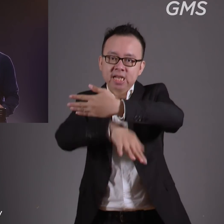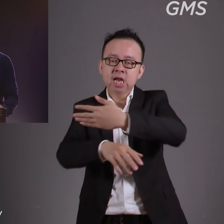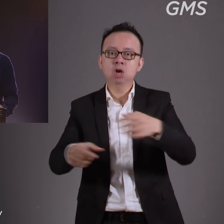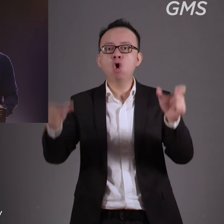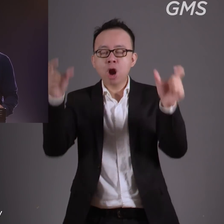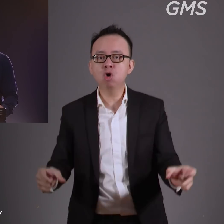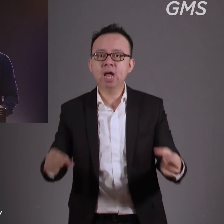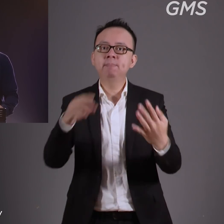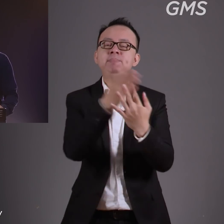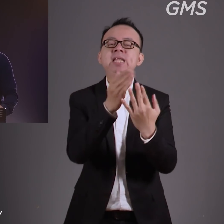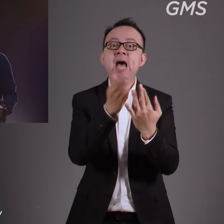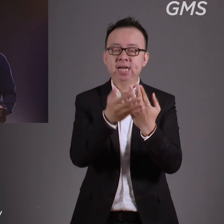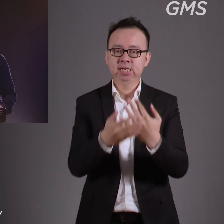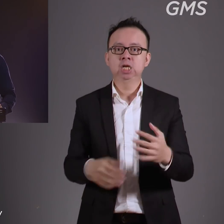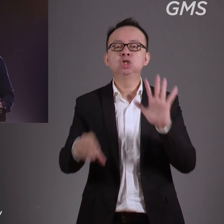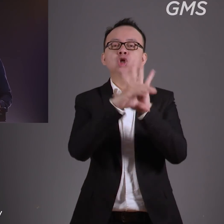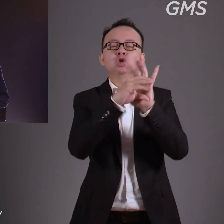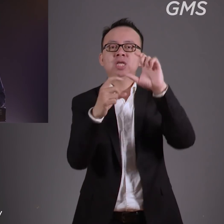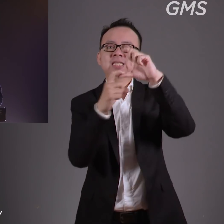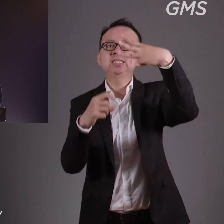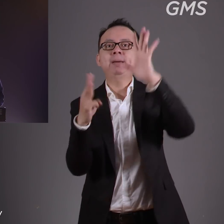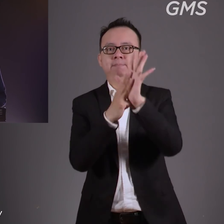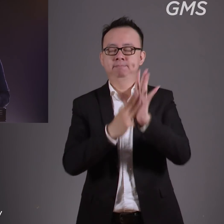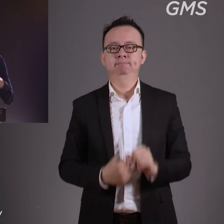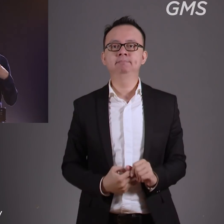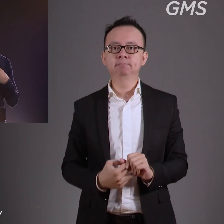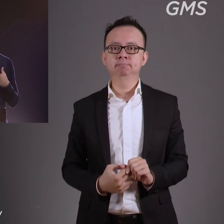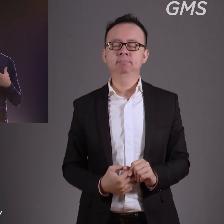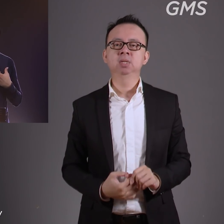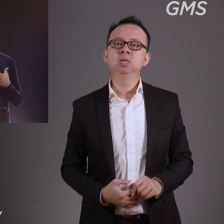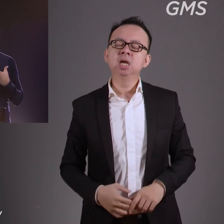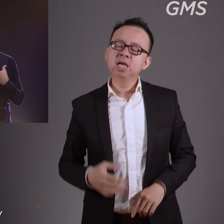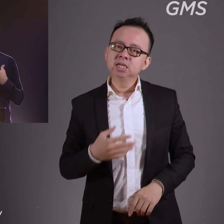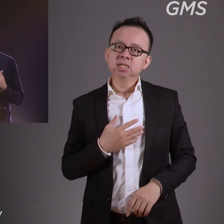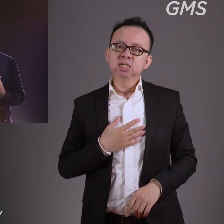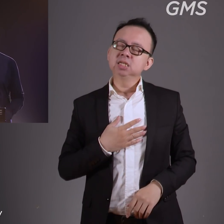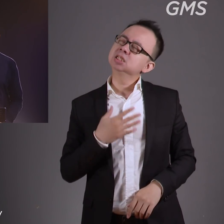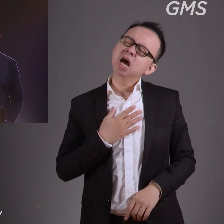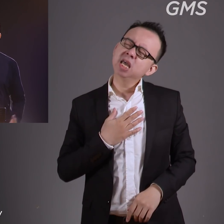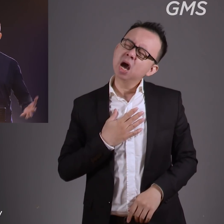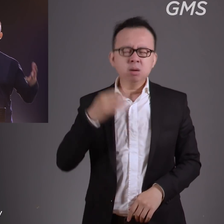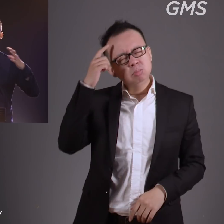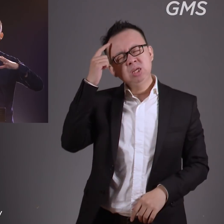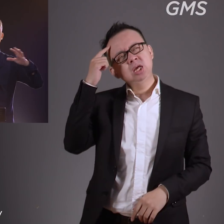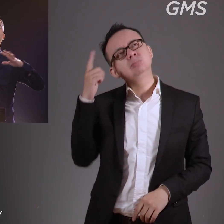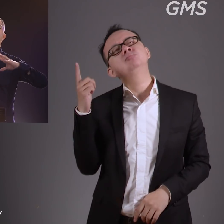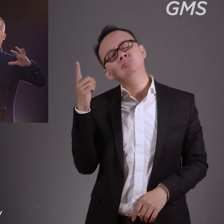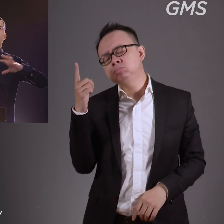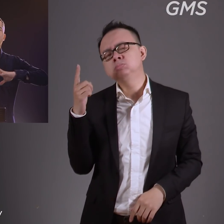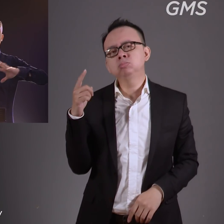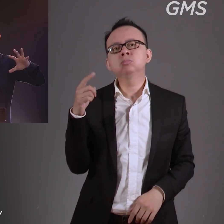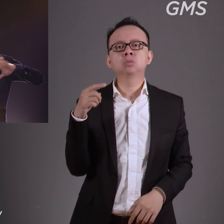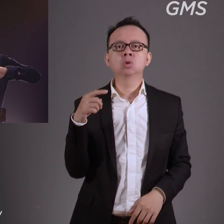Sem yang berujung Abraham. Saya bisa yakin, saya bisa bayangkan Sem itu waktu Nuh sedang